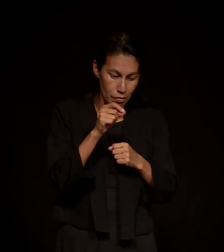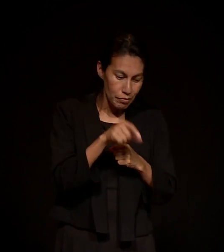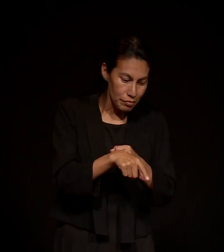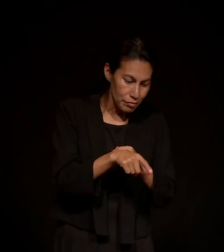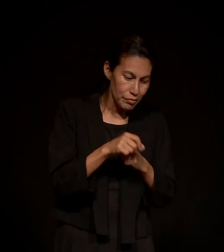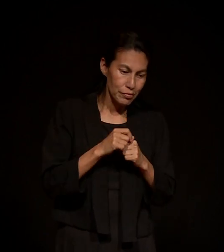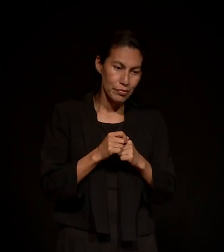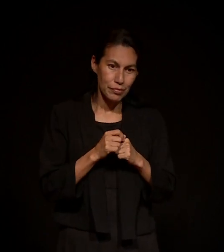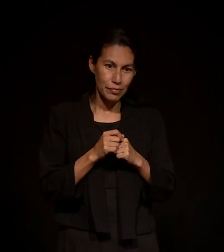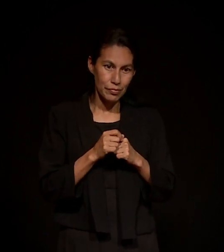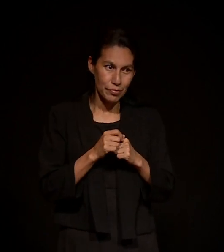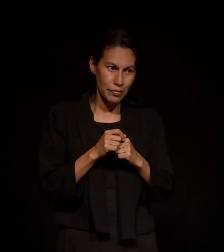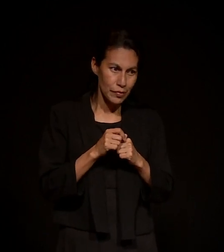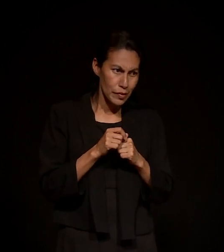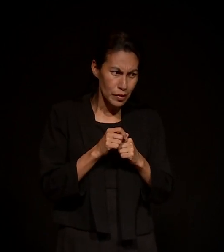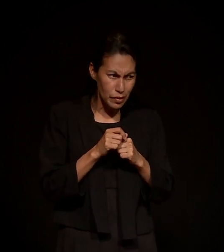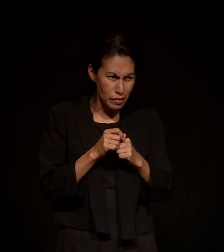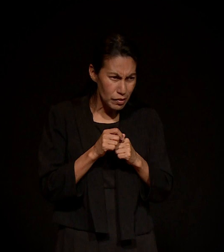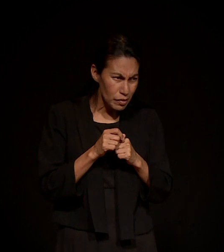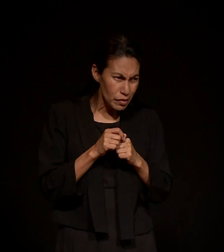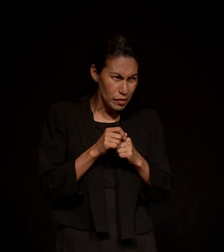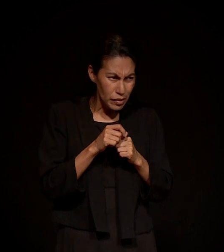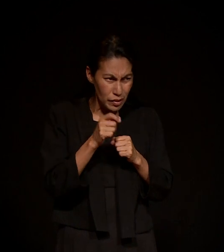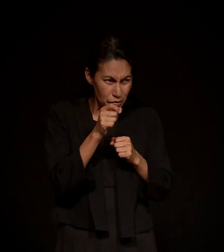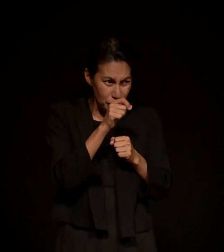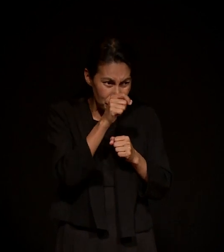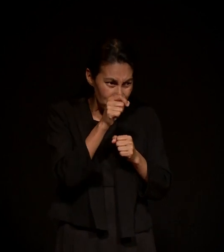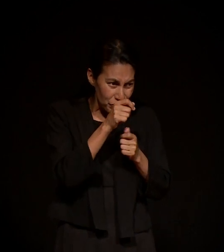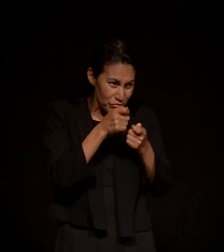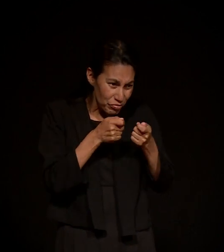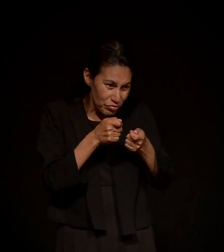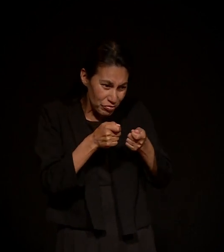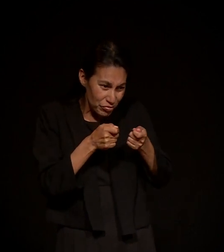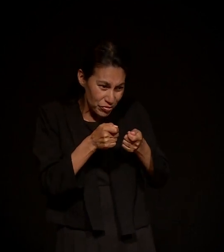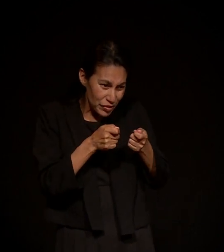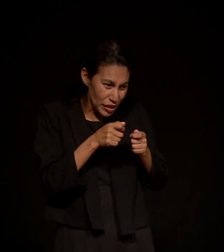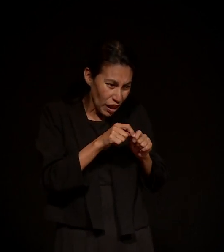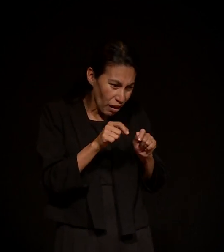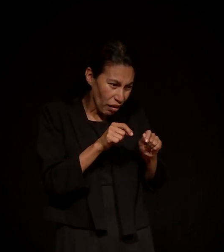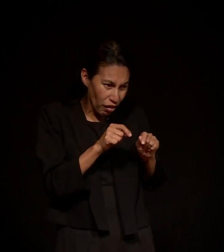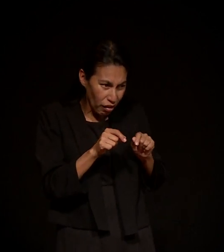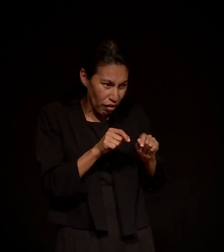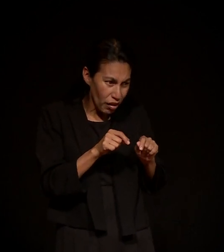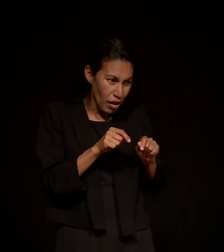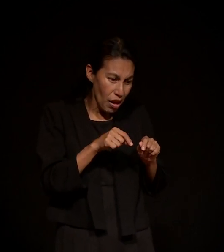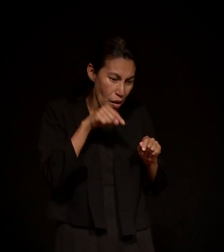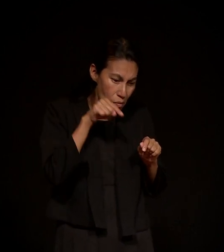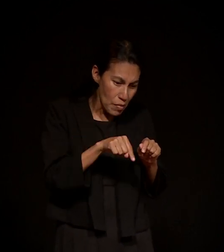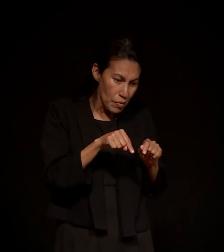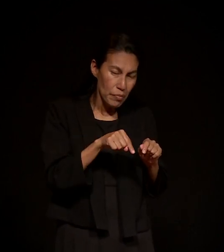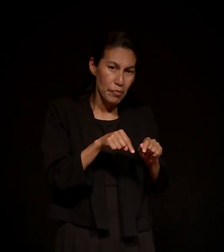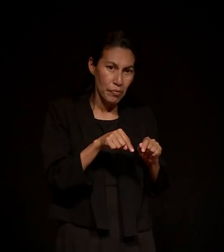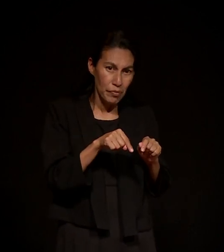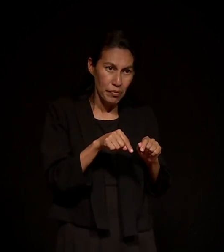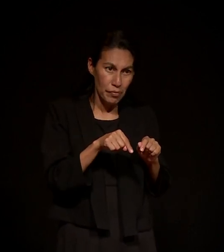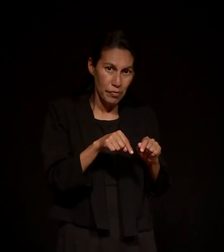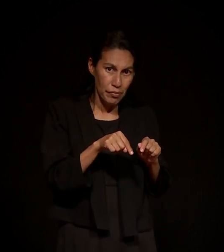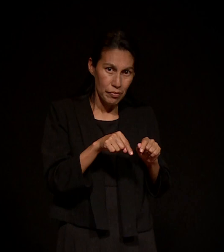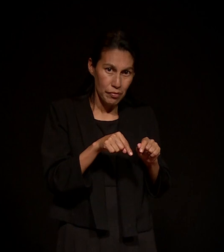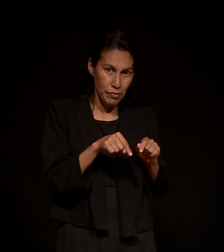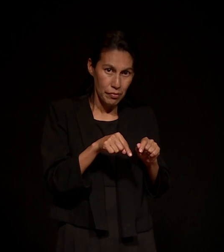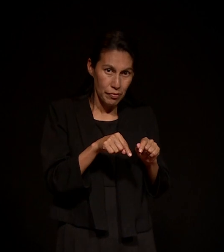moneda. Ahí acomodé lo más que pude la mano mecánica. Entonces le presioné el